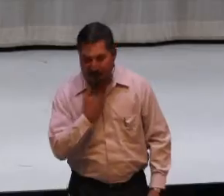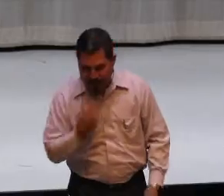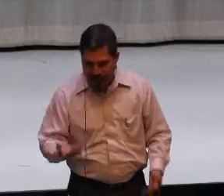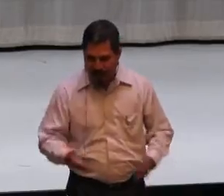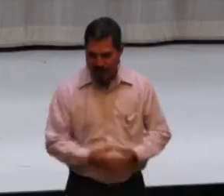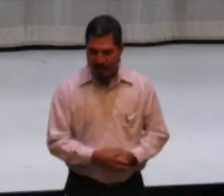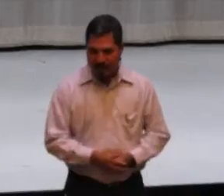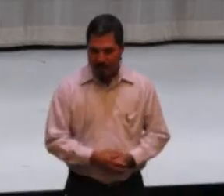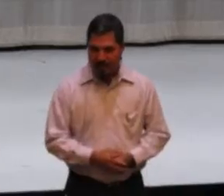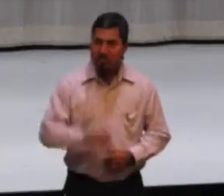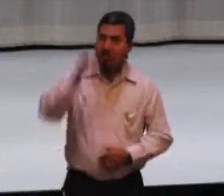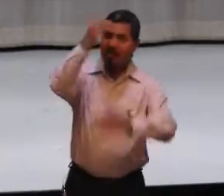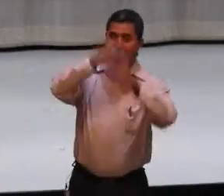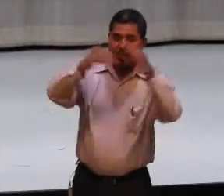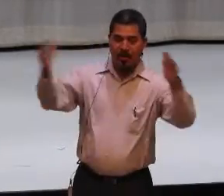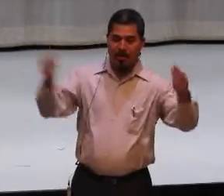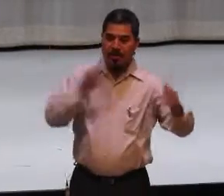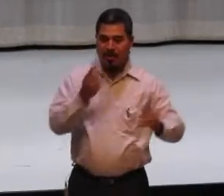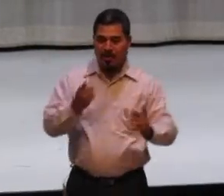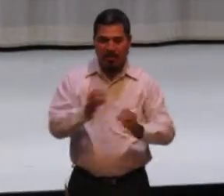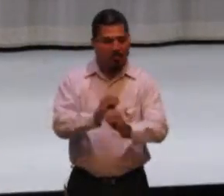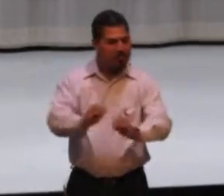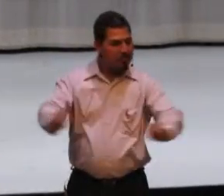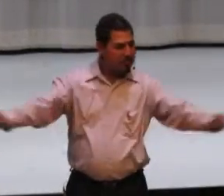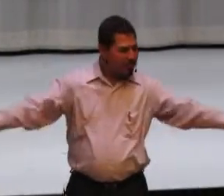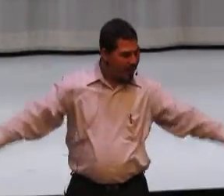sed. Pero allá en el cielo dice,